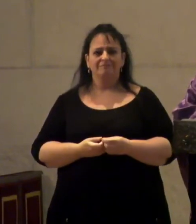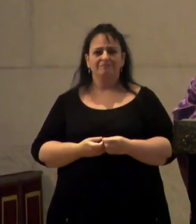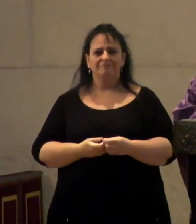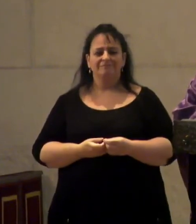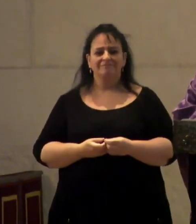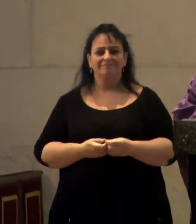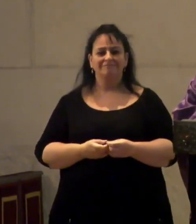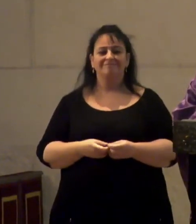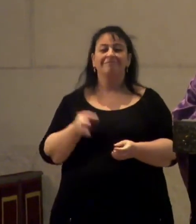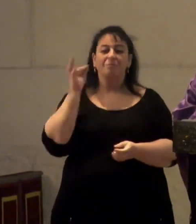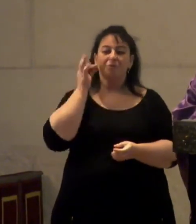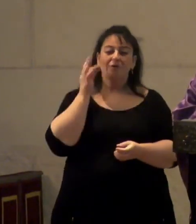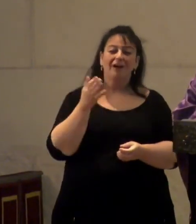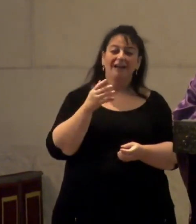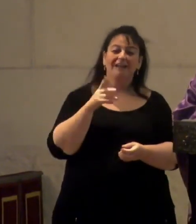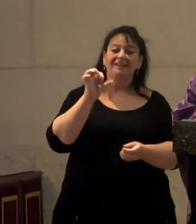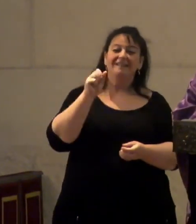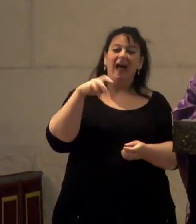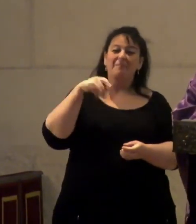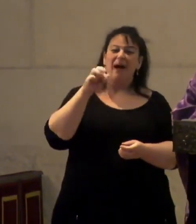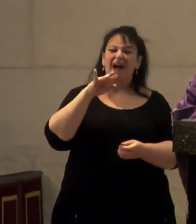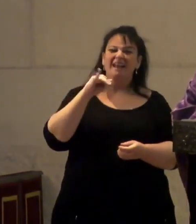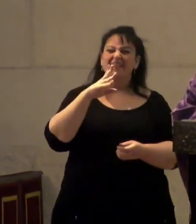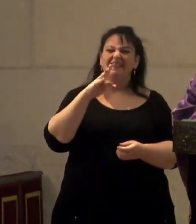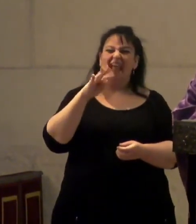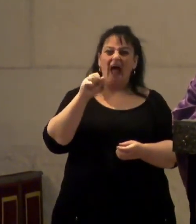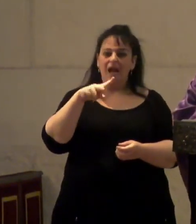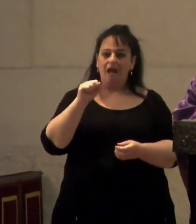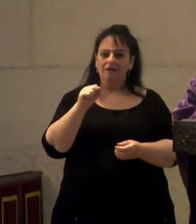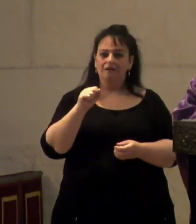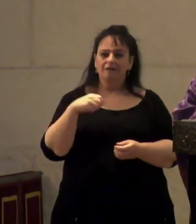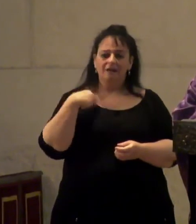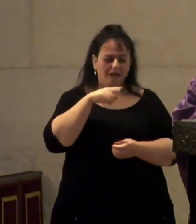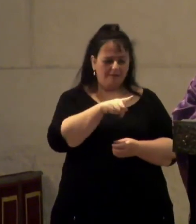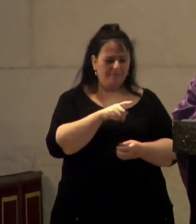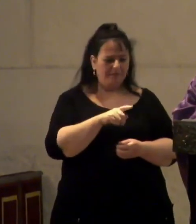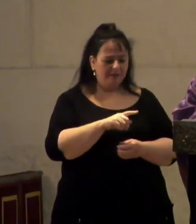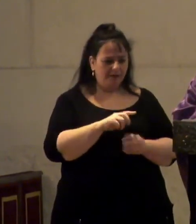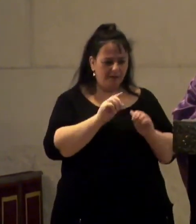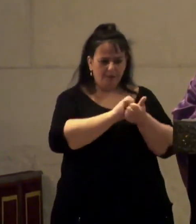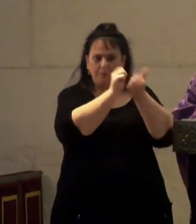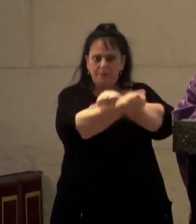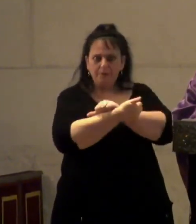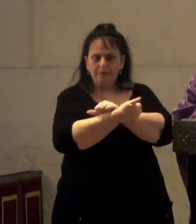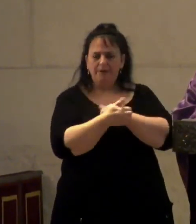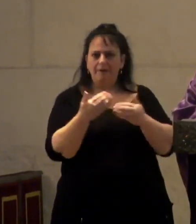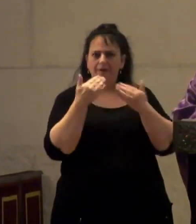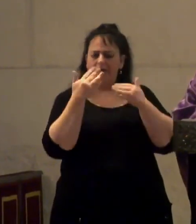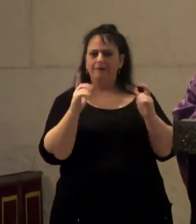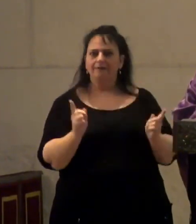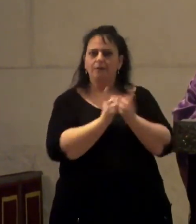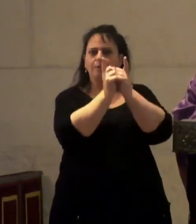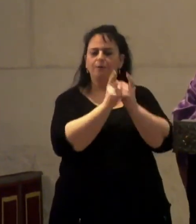La samaritana, aquella mujer cambiada por el paso del Señor. El